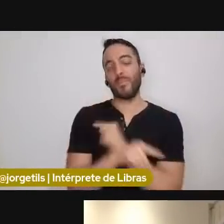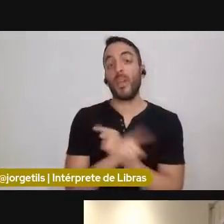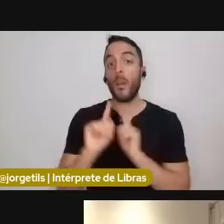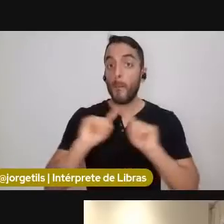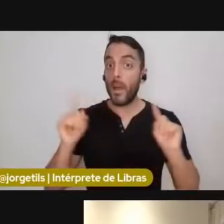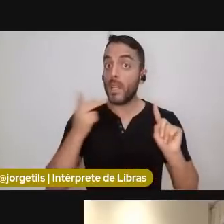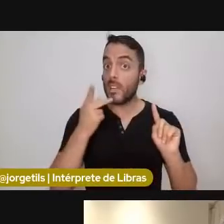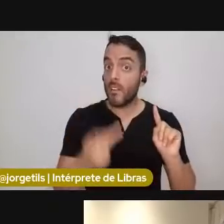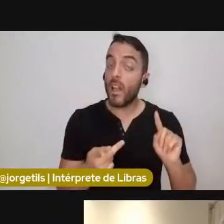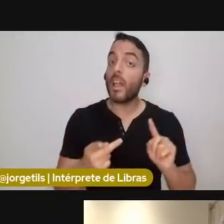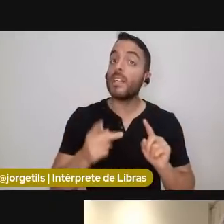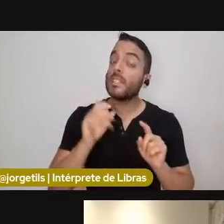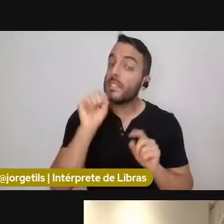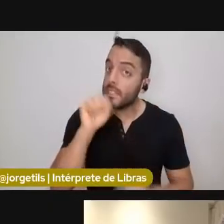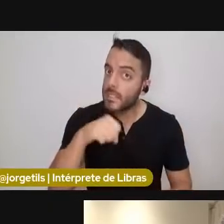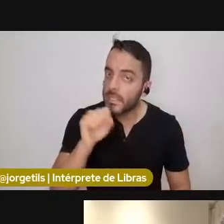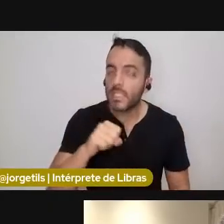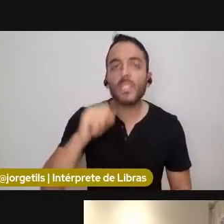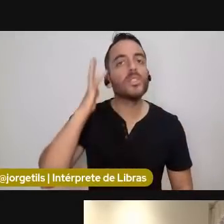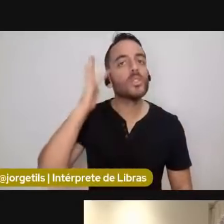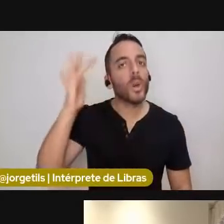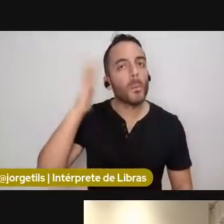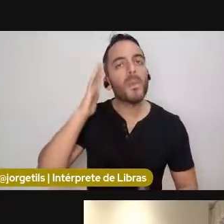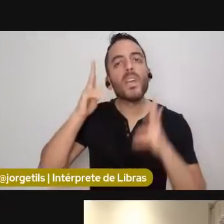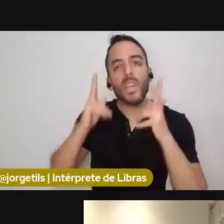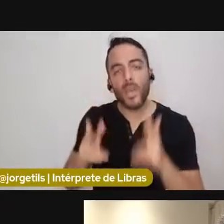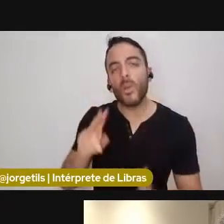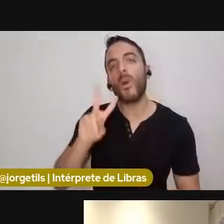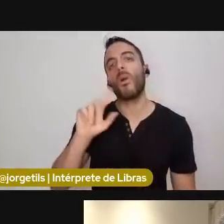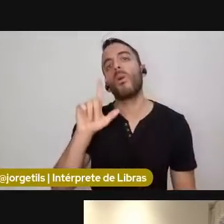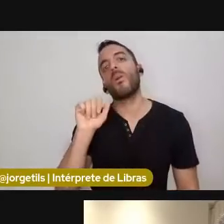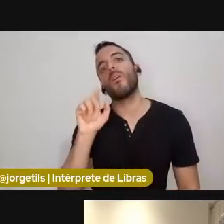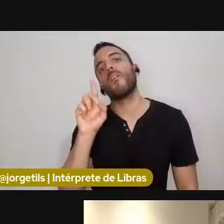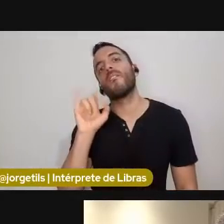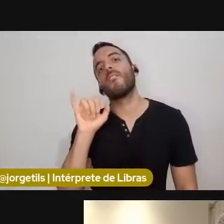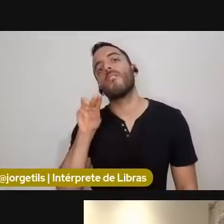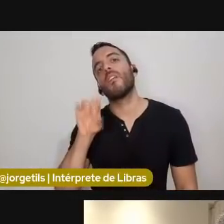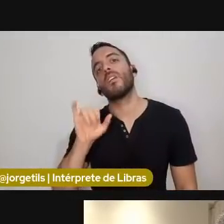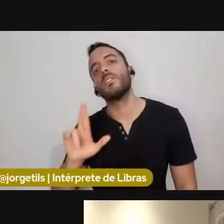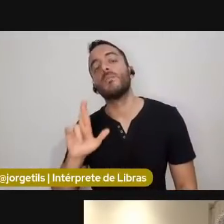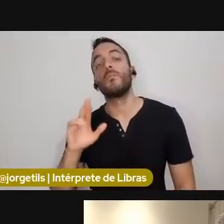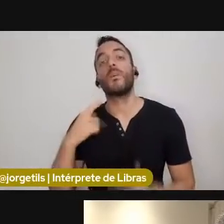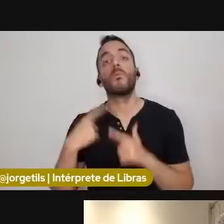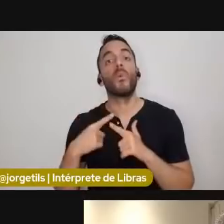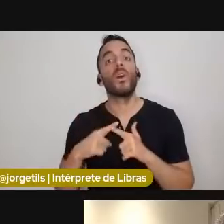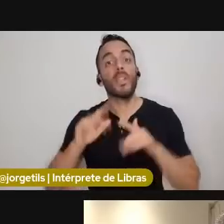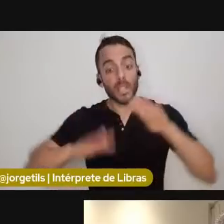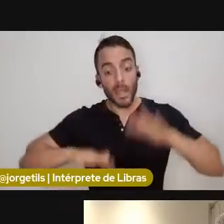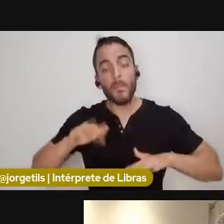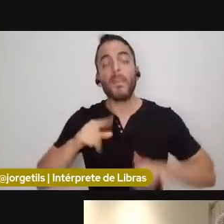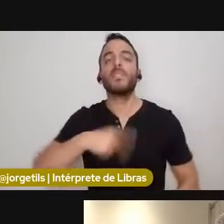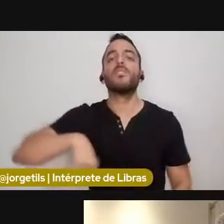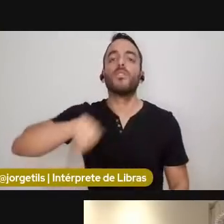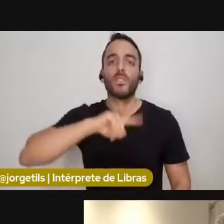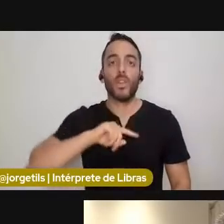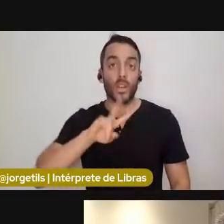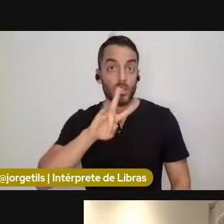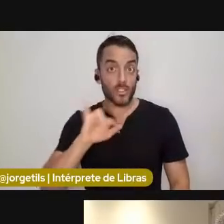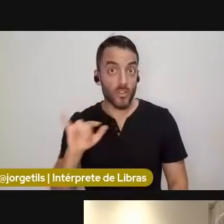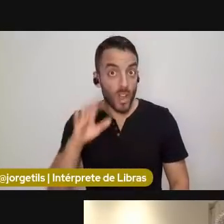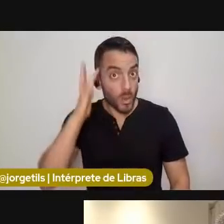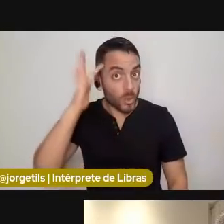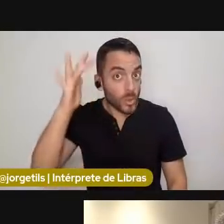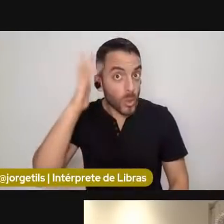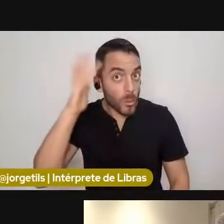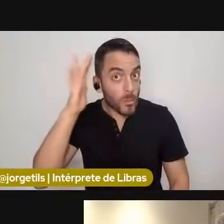a utopia, como falou o Vladimir. A utopia, ela depende de nós, ela só vai ser utopia se nós não